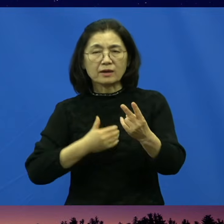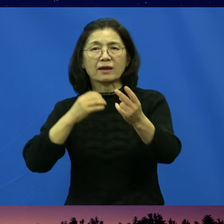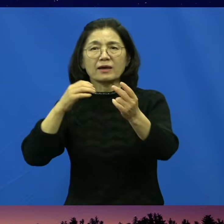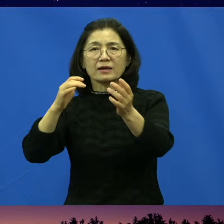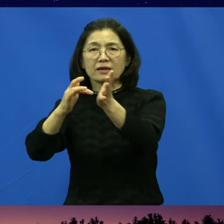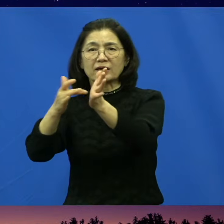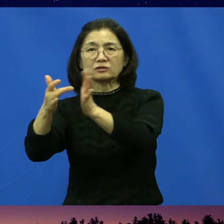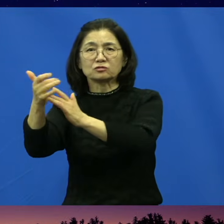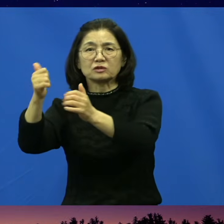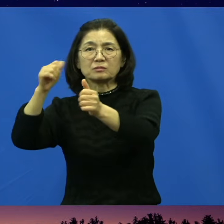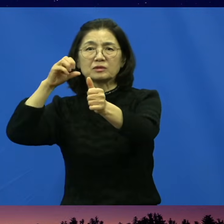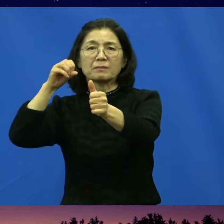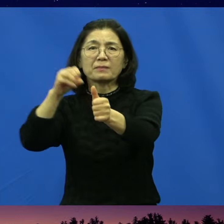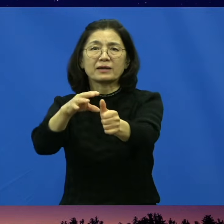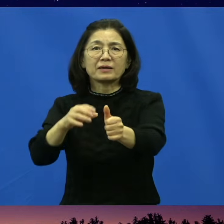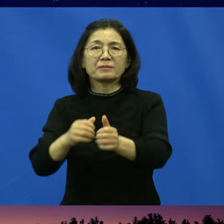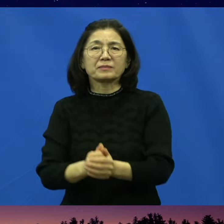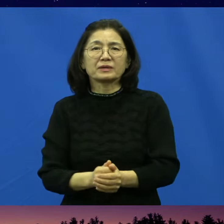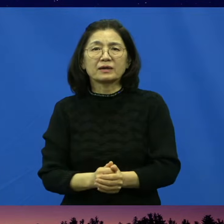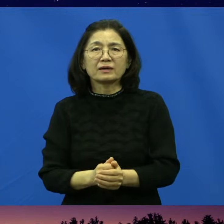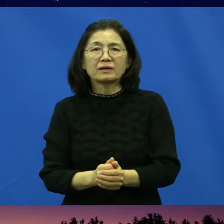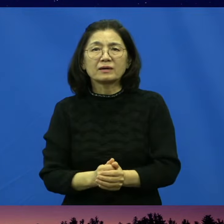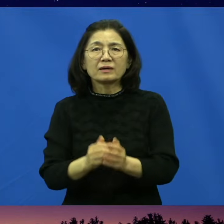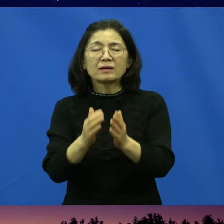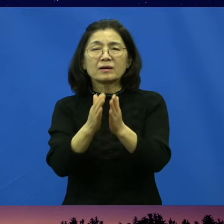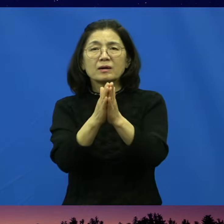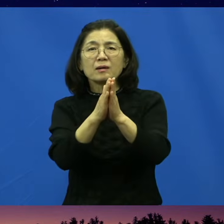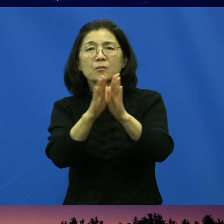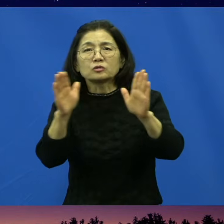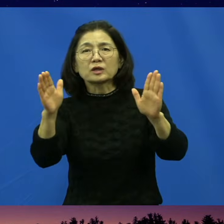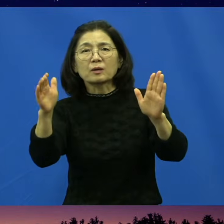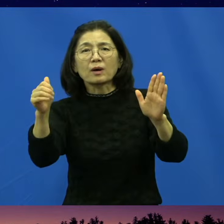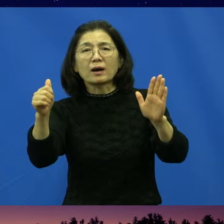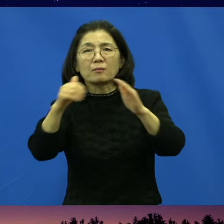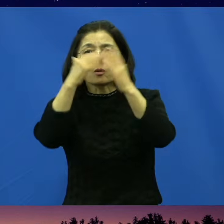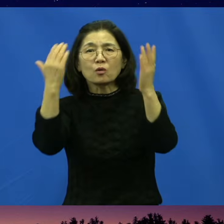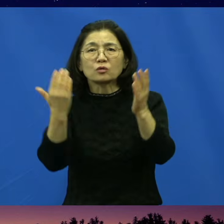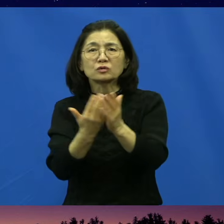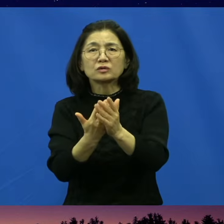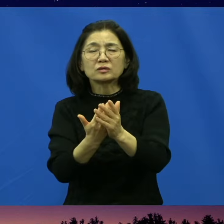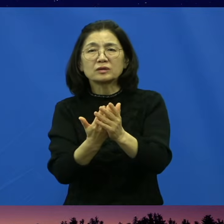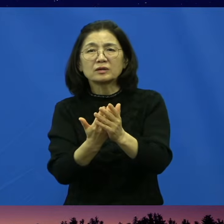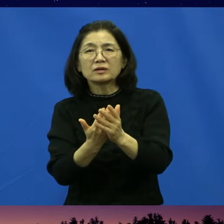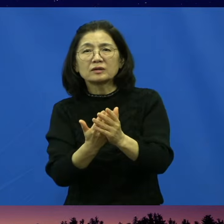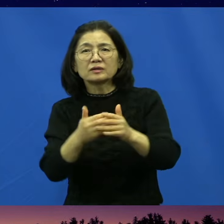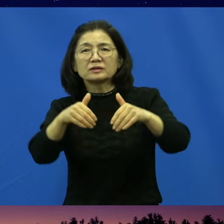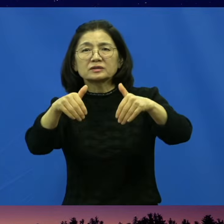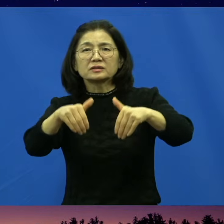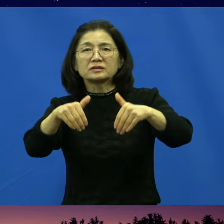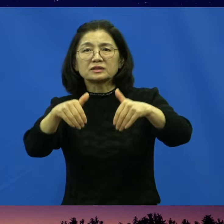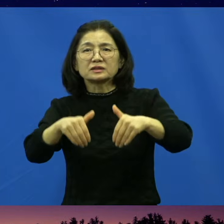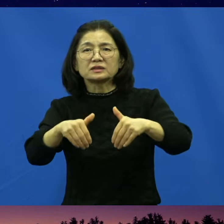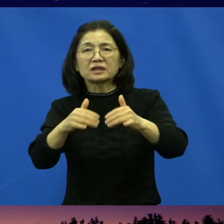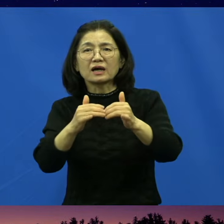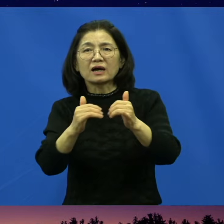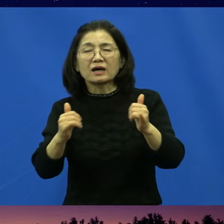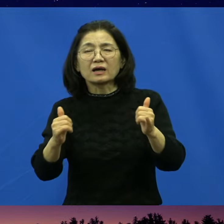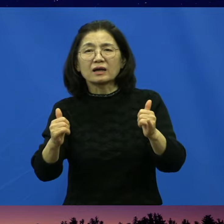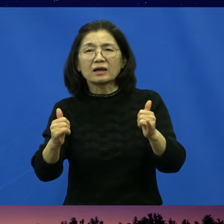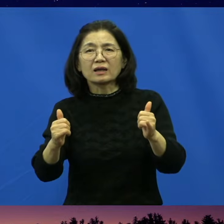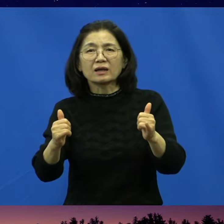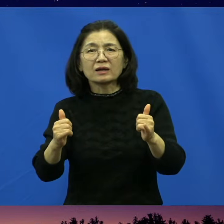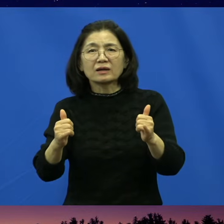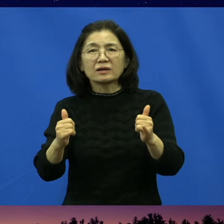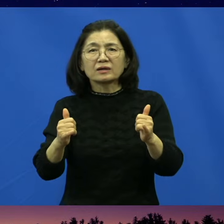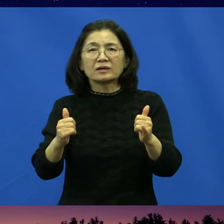24장 27절에 이에 모세와 모든 선지자의 글로 시작하여 모든 성경에 쓴